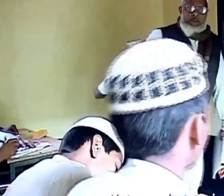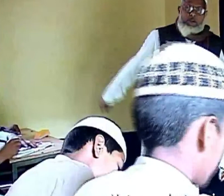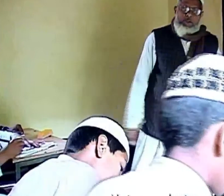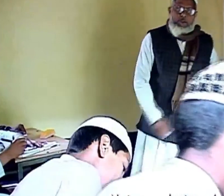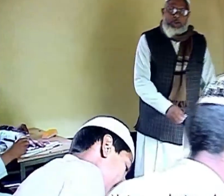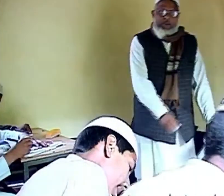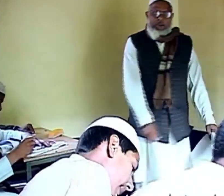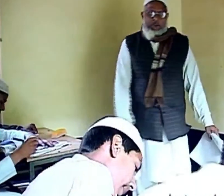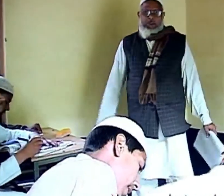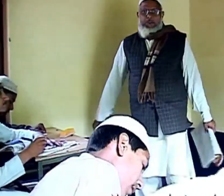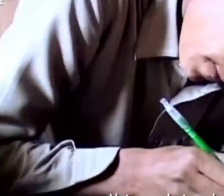मिलता फिर।